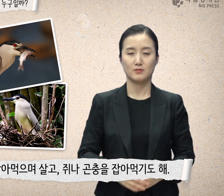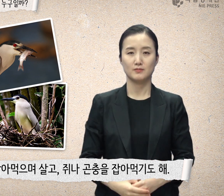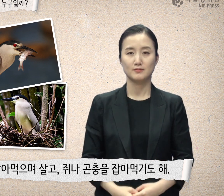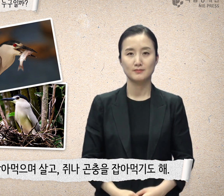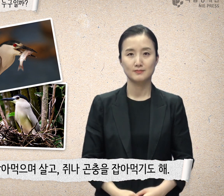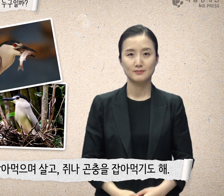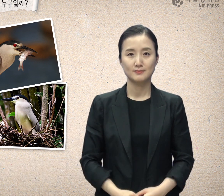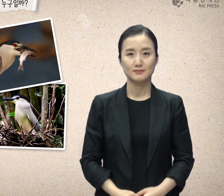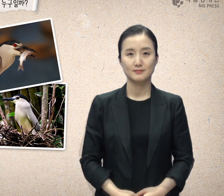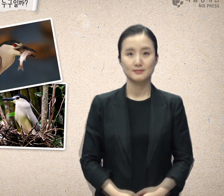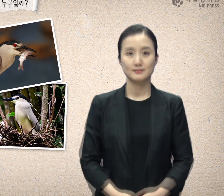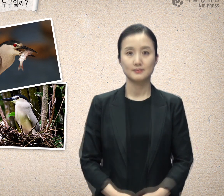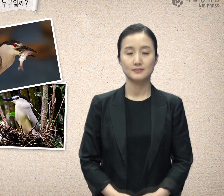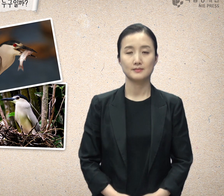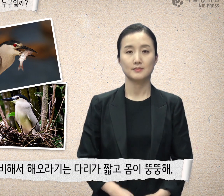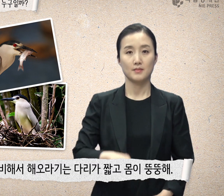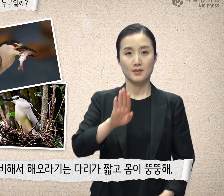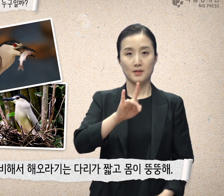해